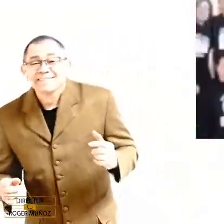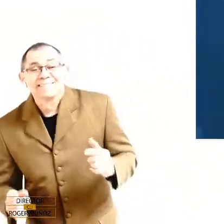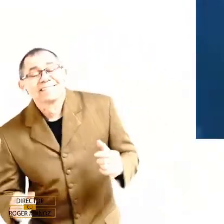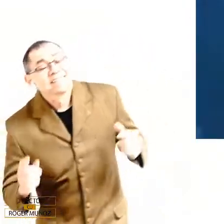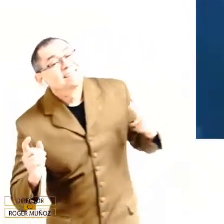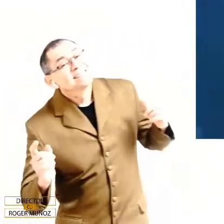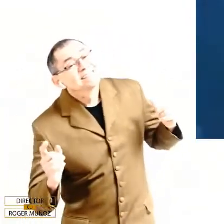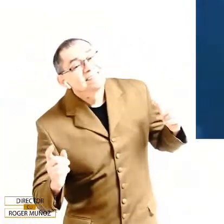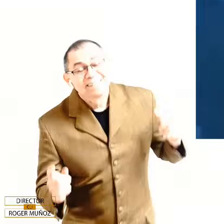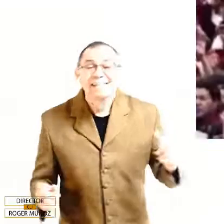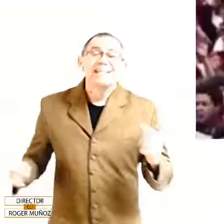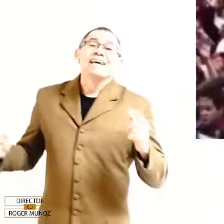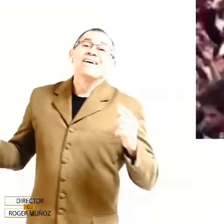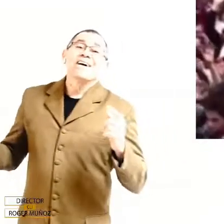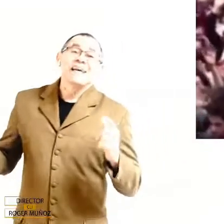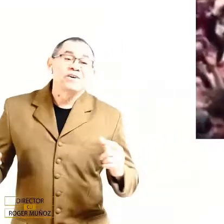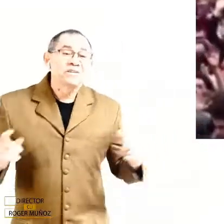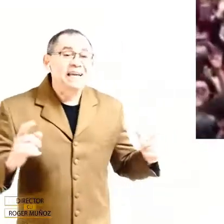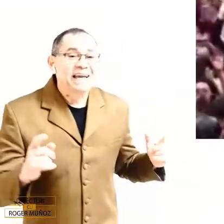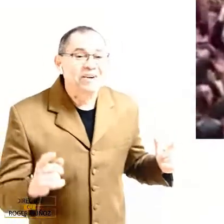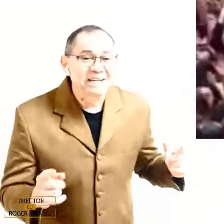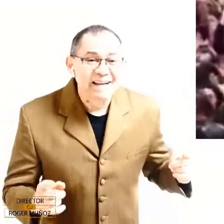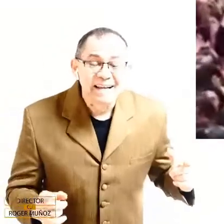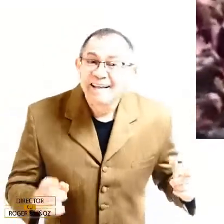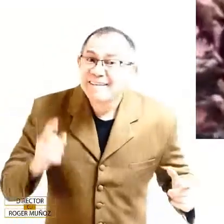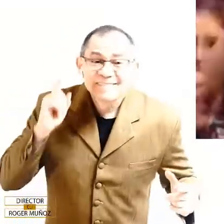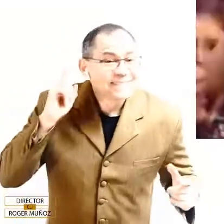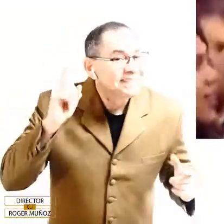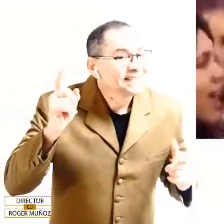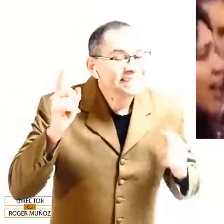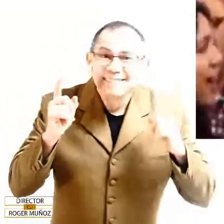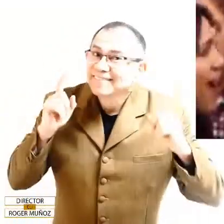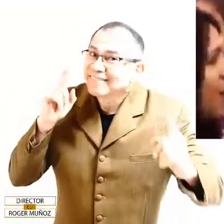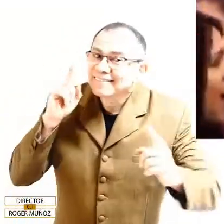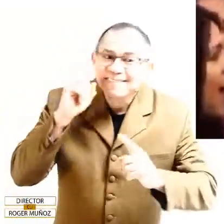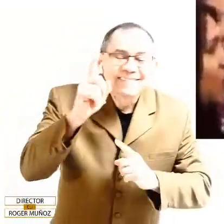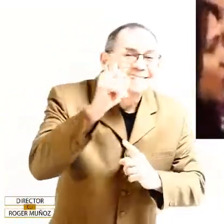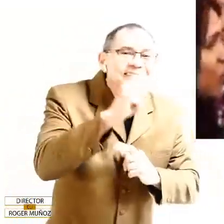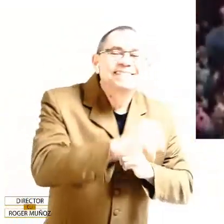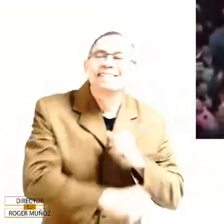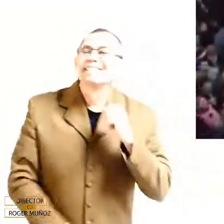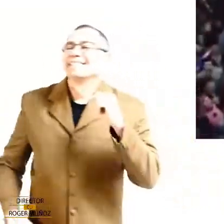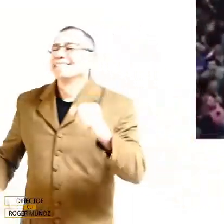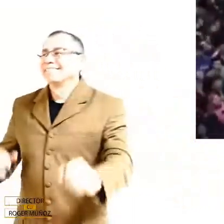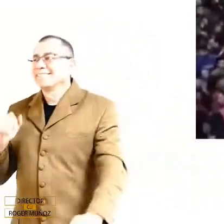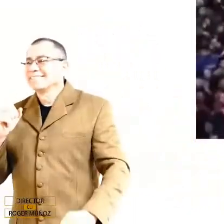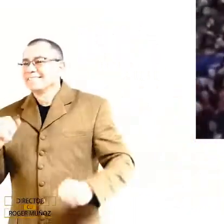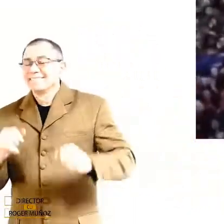Todo estudiante escuchen. Aprenderá